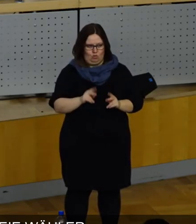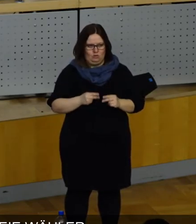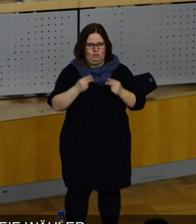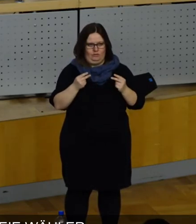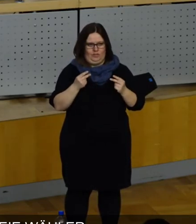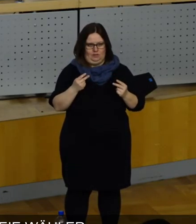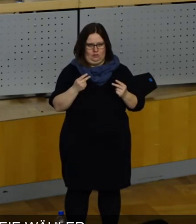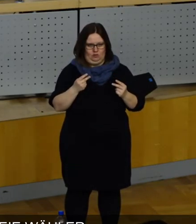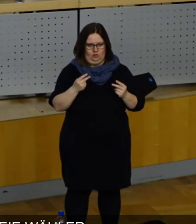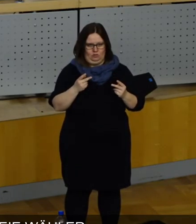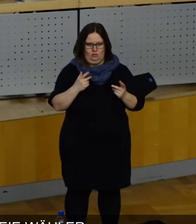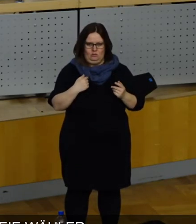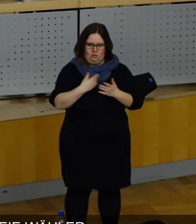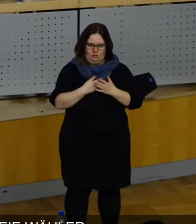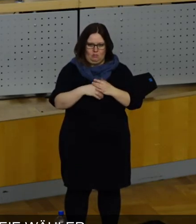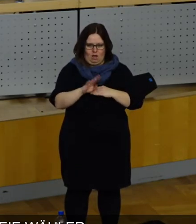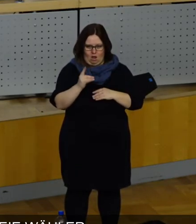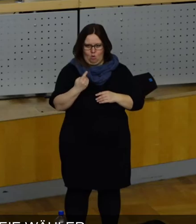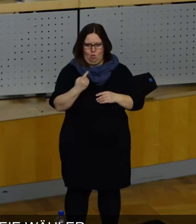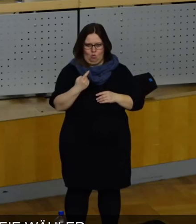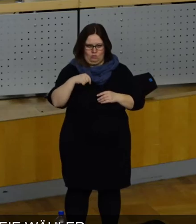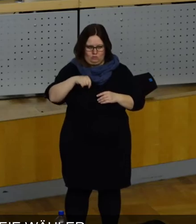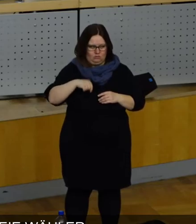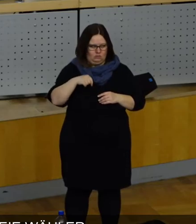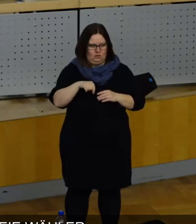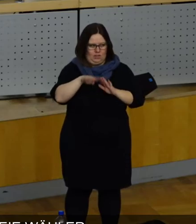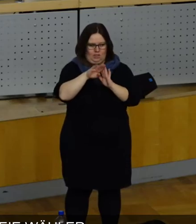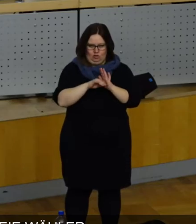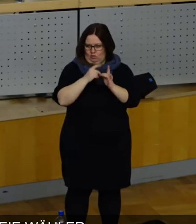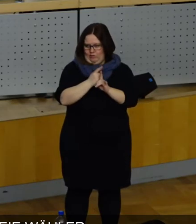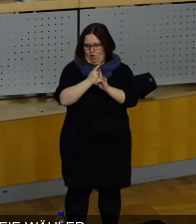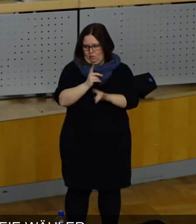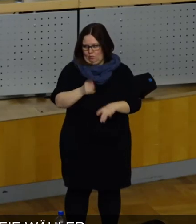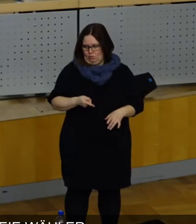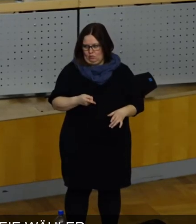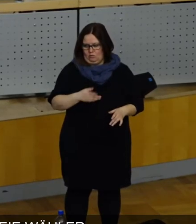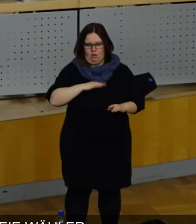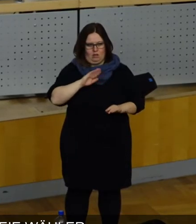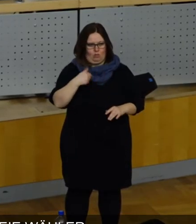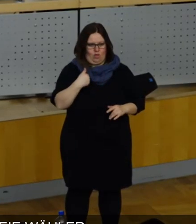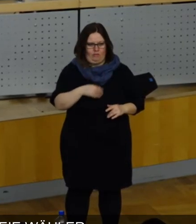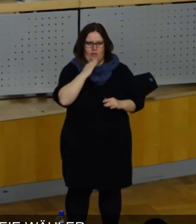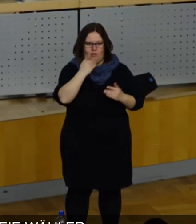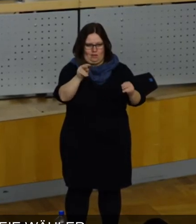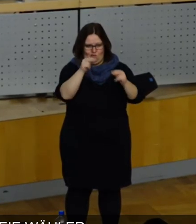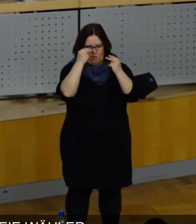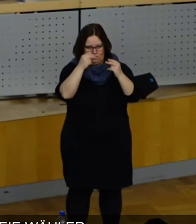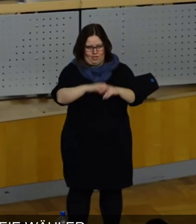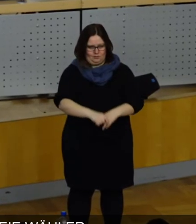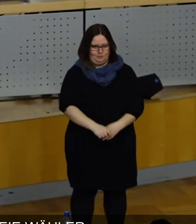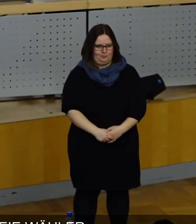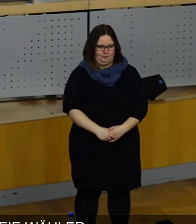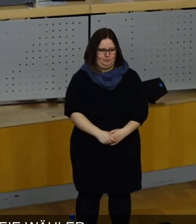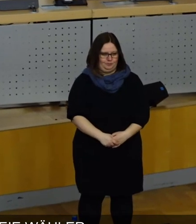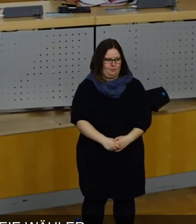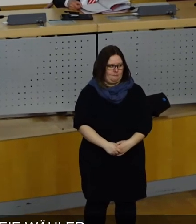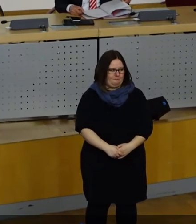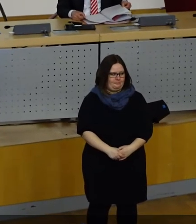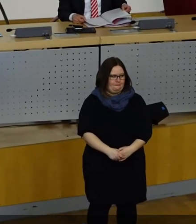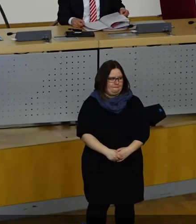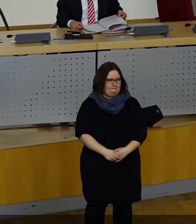Wissen, sollte man bei der Erarbeitung dieser Richtlinien Wert legen. Meine Damen und Herren, vielen Dank für Ihre Aufmerksamkeit.